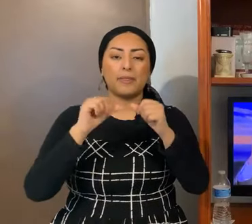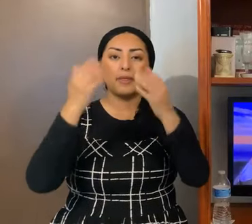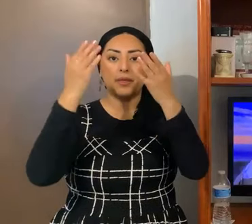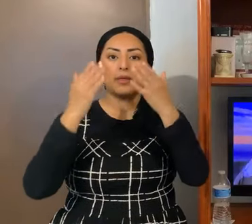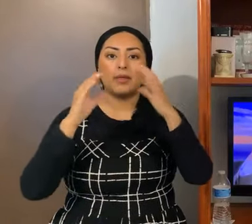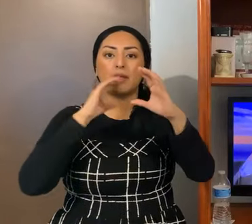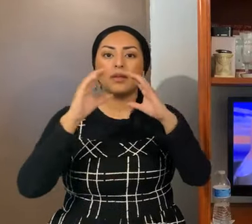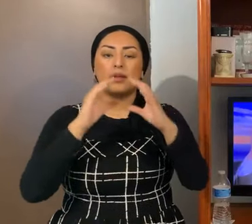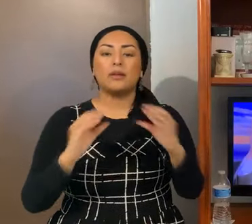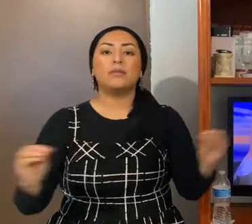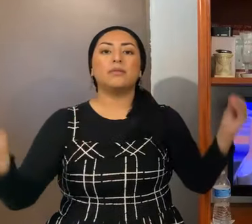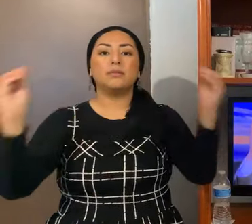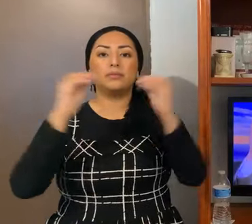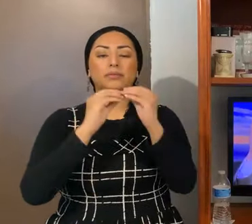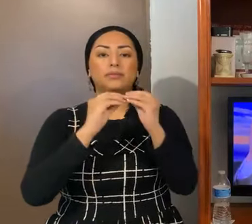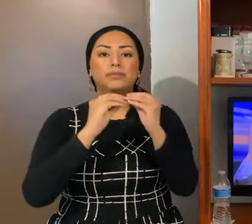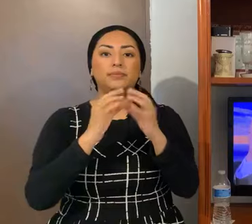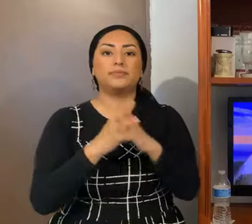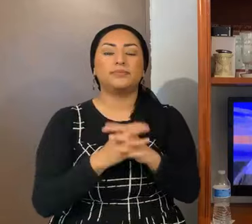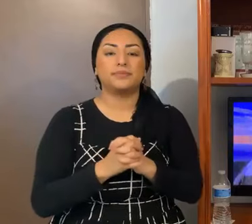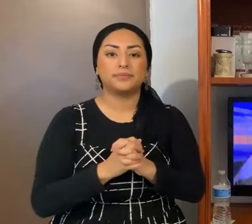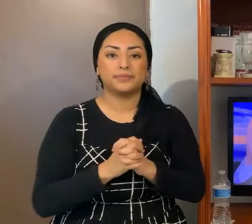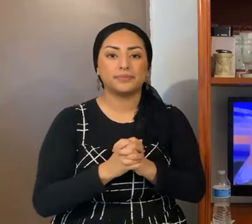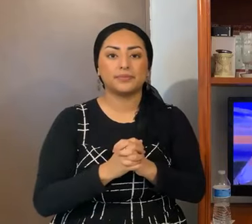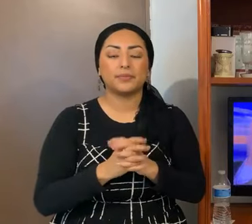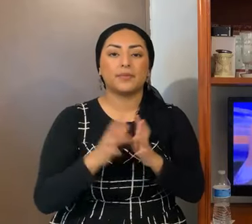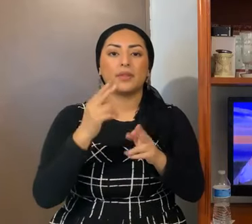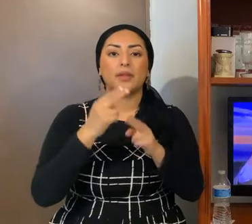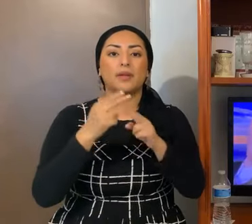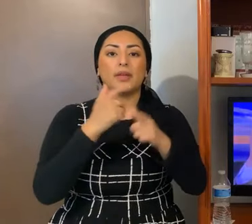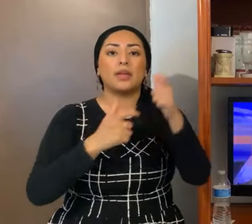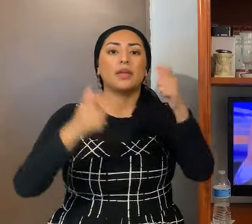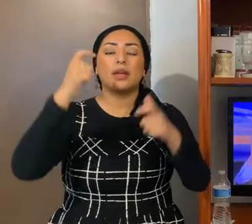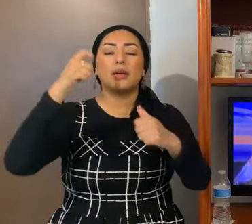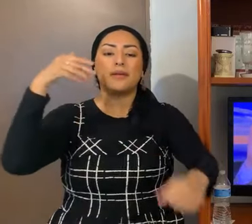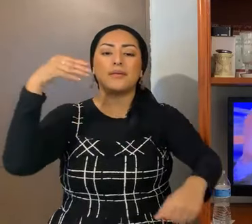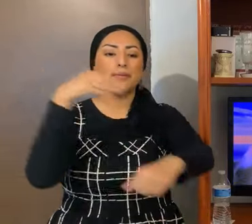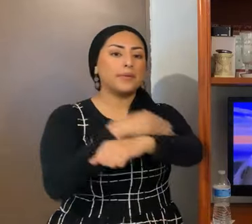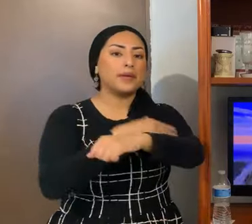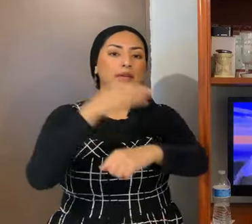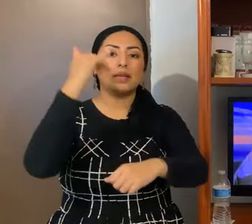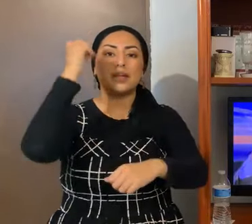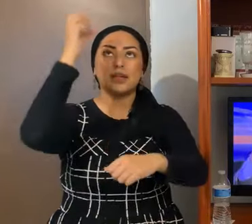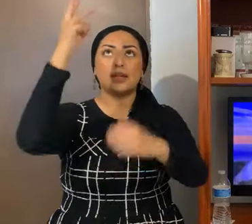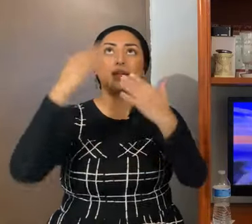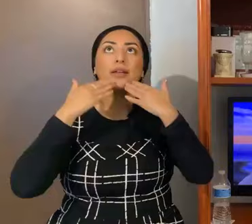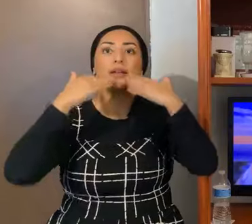y síguenos ministrando. Queremos ser agradables delante de ti. En el nombre bendito y poderoso de nuestro Adón Yahshua